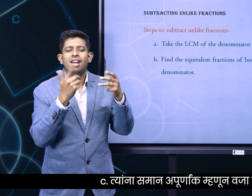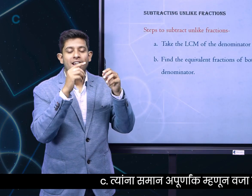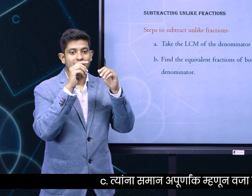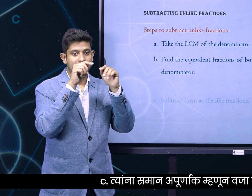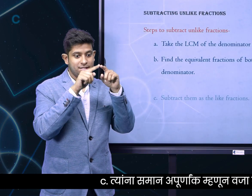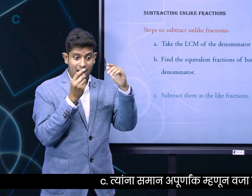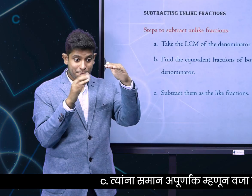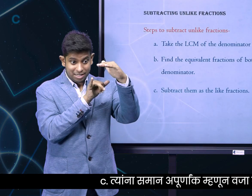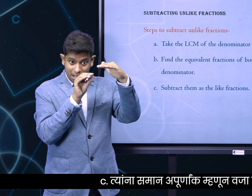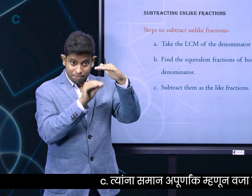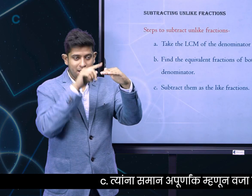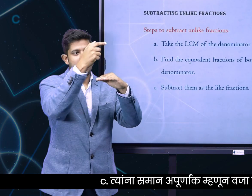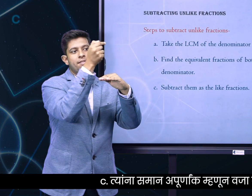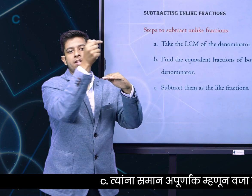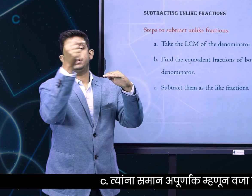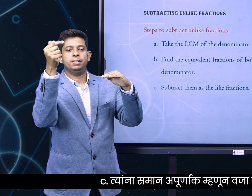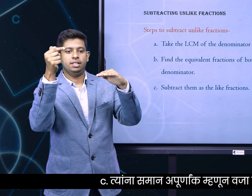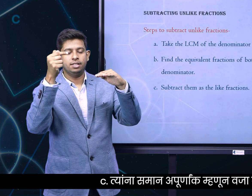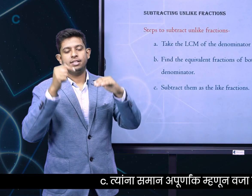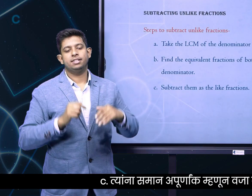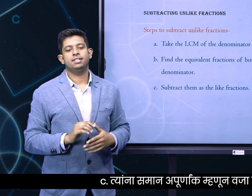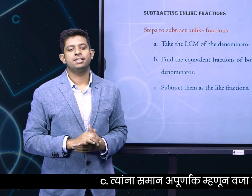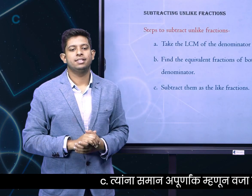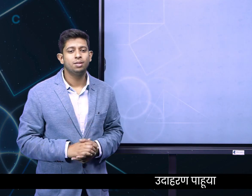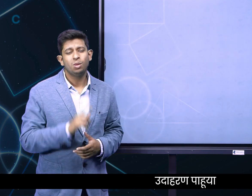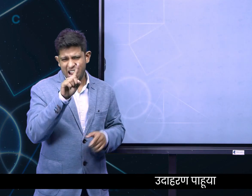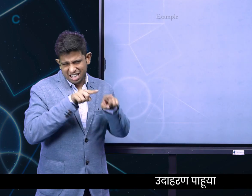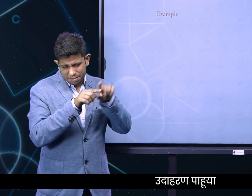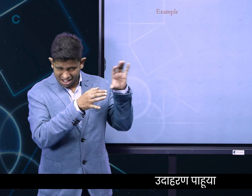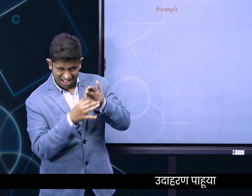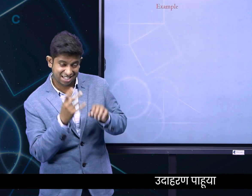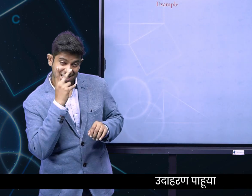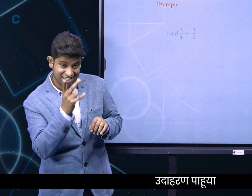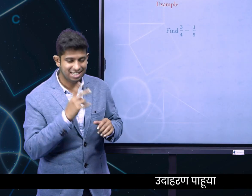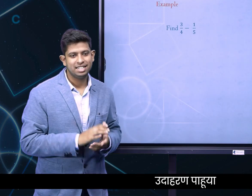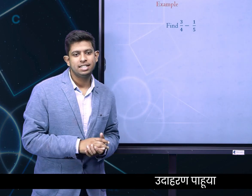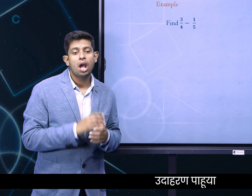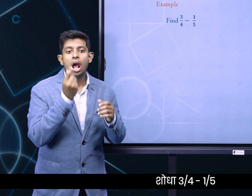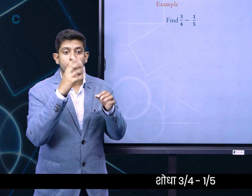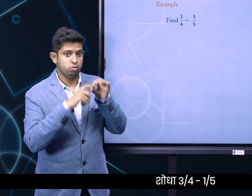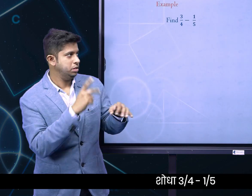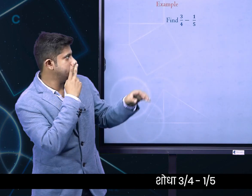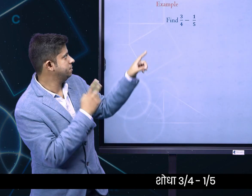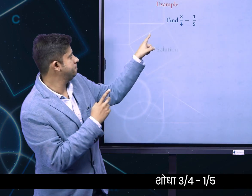सी. त्यांना समान अपूर्णांक म्हणून वजा करा. उदाहरण पाहूया. शोधा 3/4